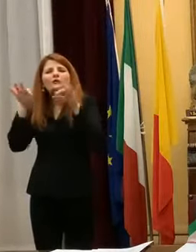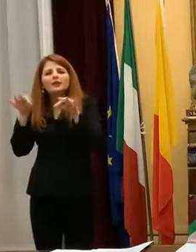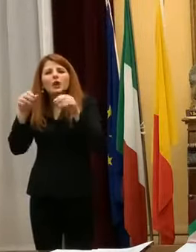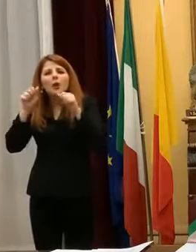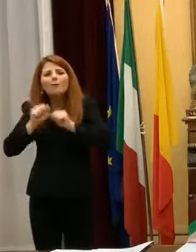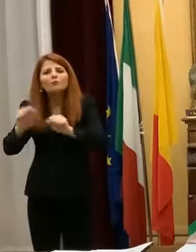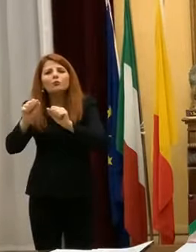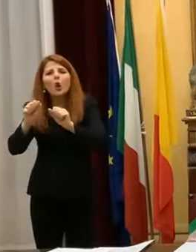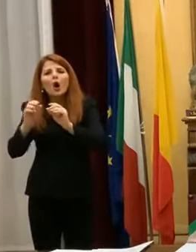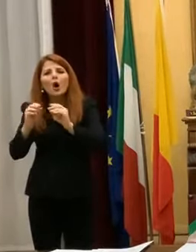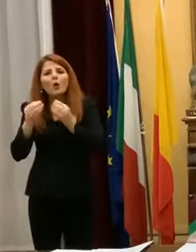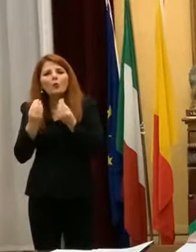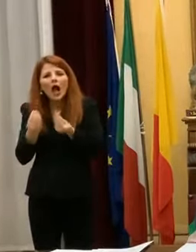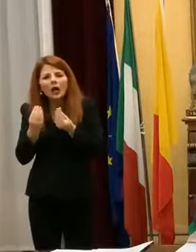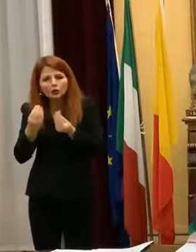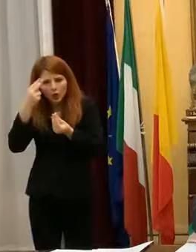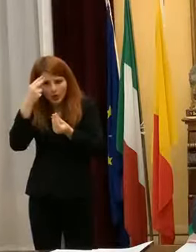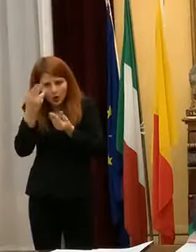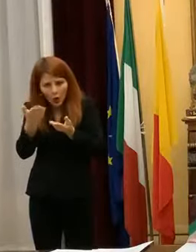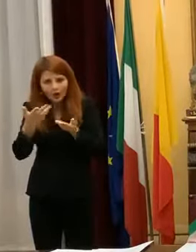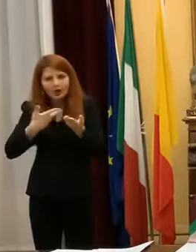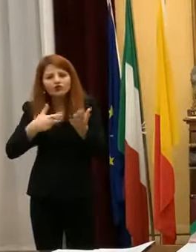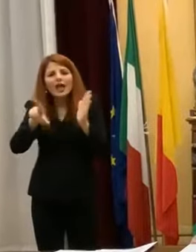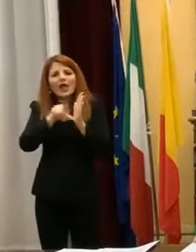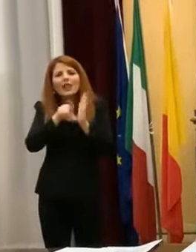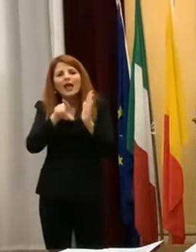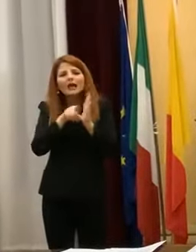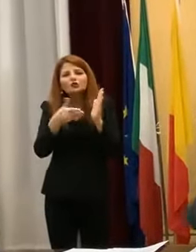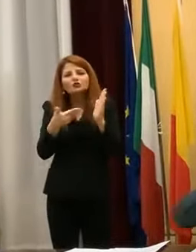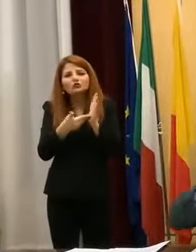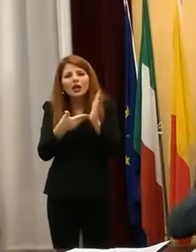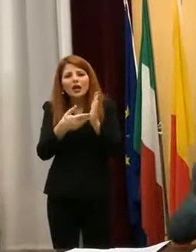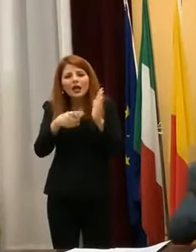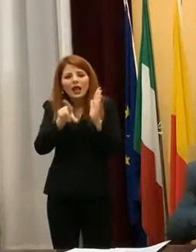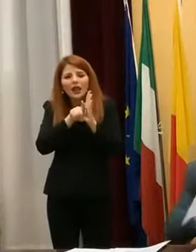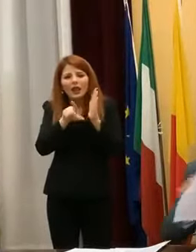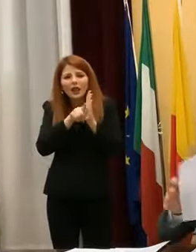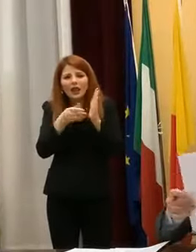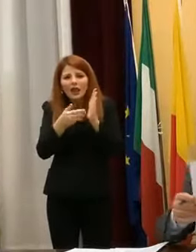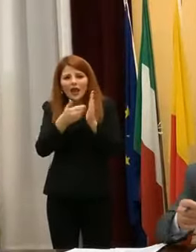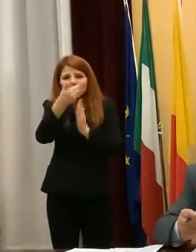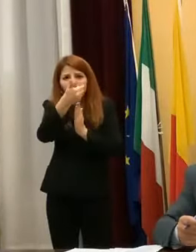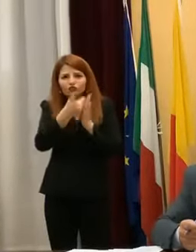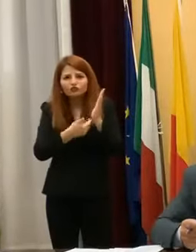che prevede e disciplina il procedimento di revoca.